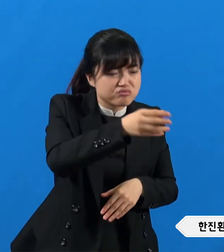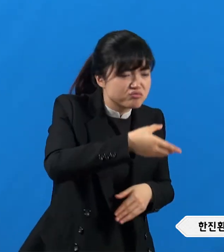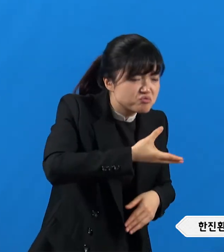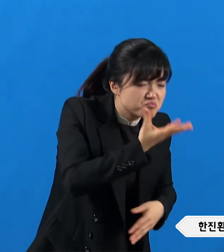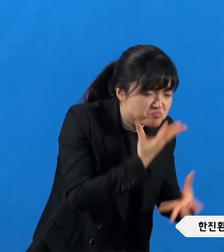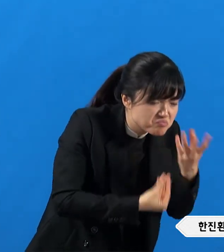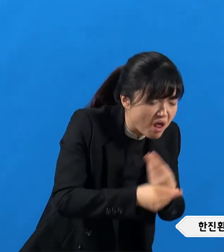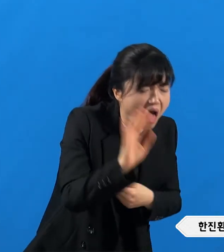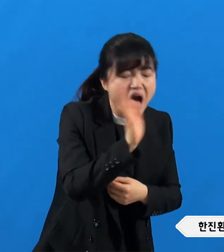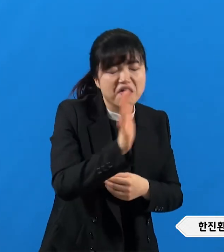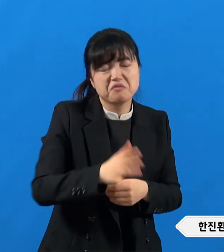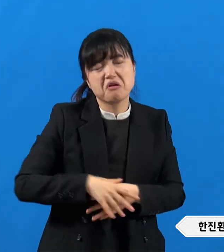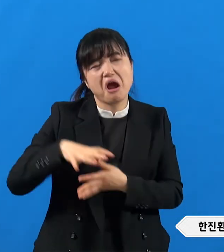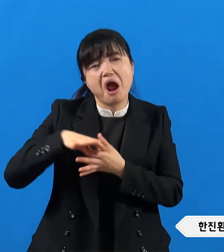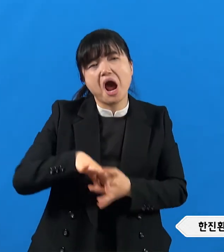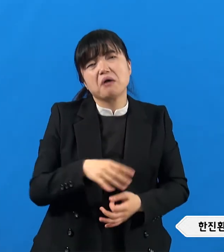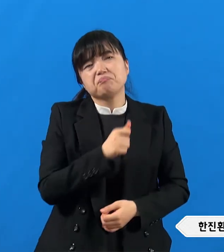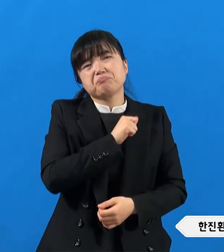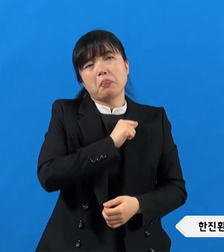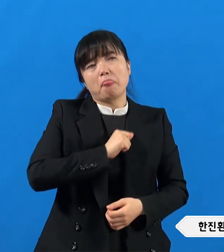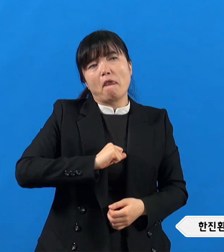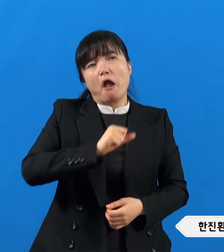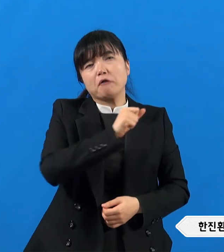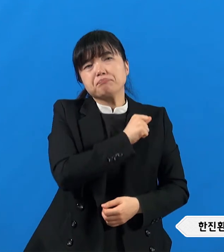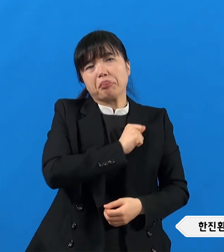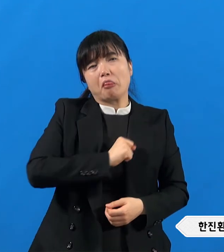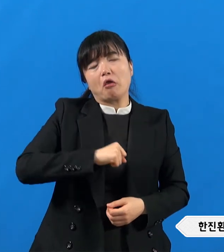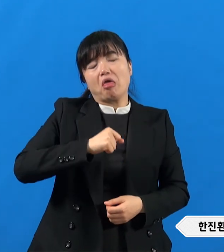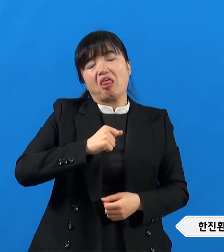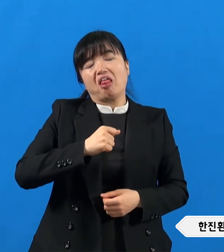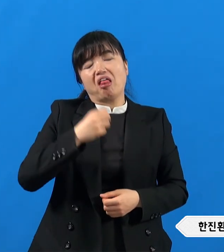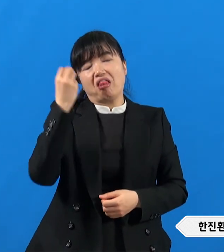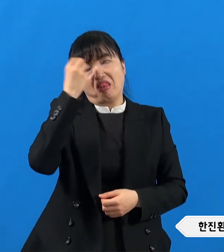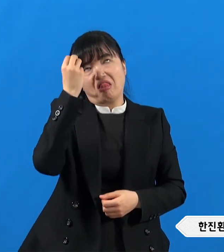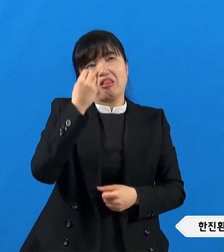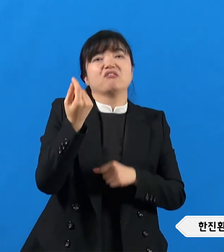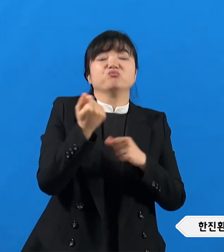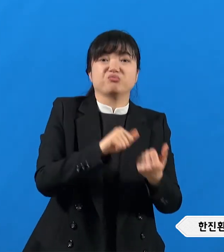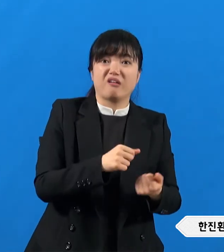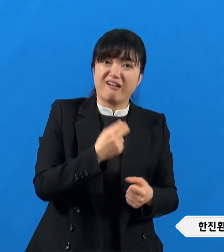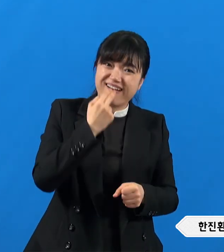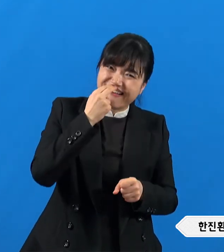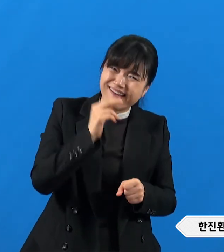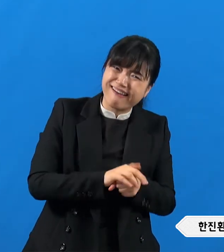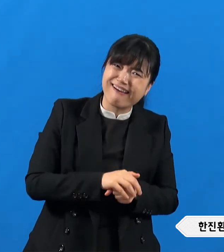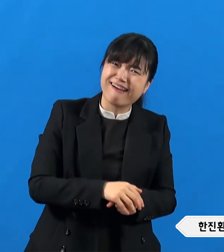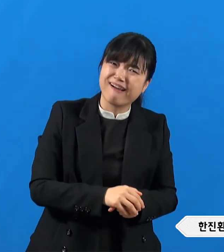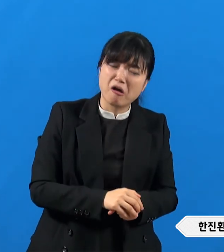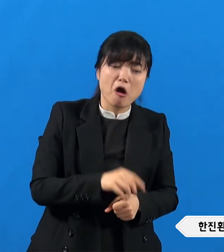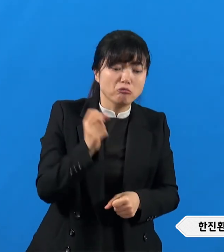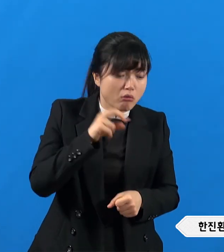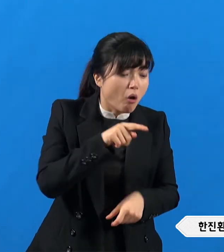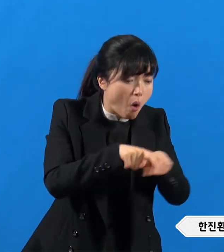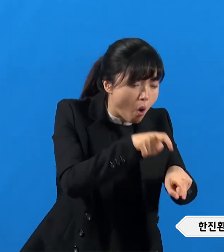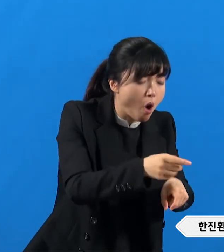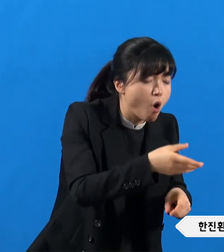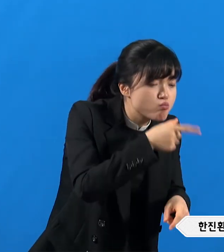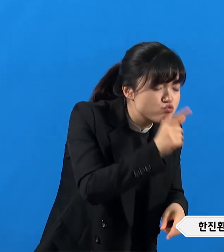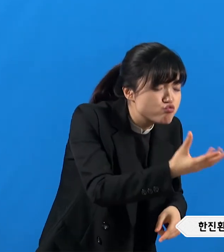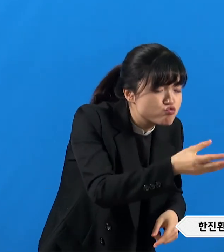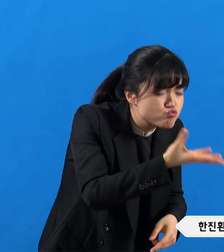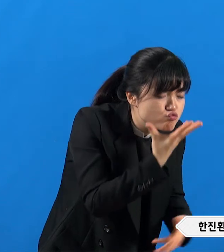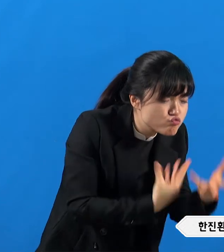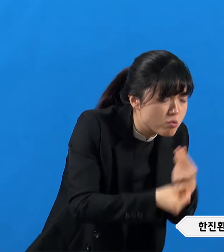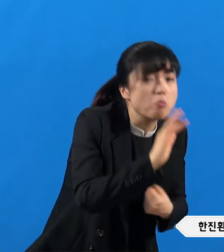못했습니다. 그래서 갈증으로 죽어갔습니다. 얼마나 기가 찰 노릇입니까? 지구상에서 가장